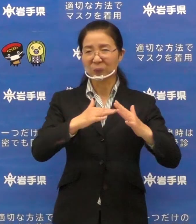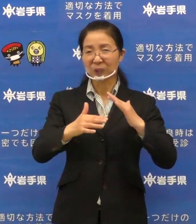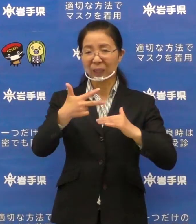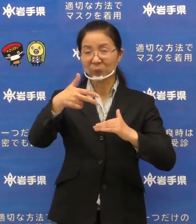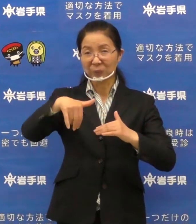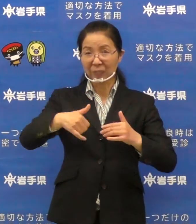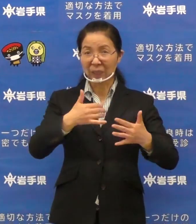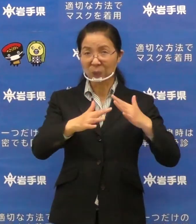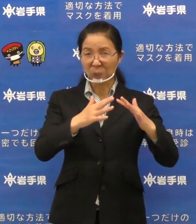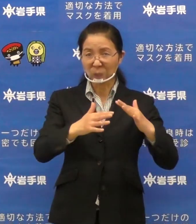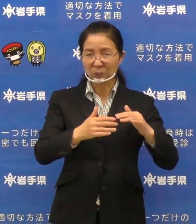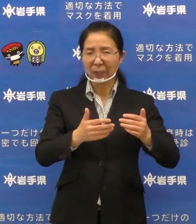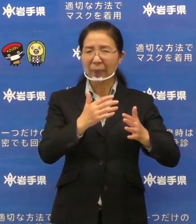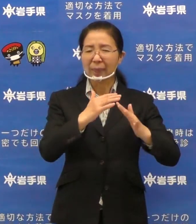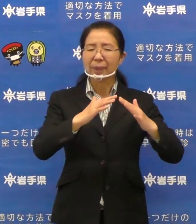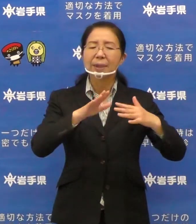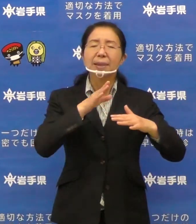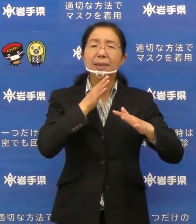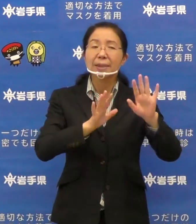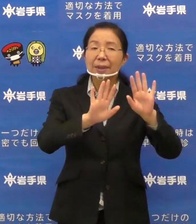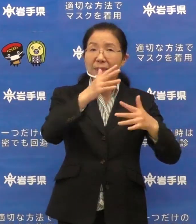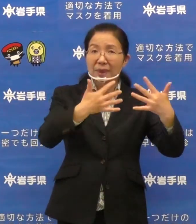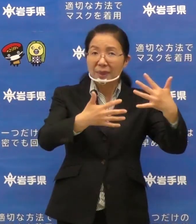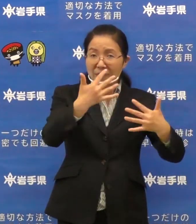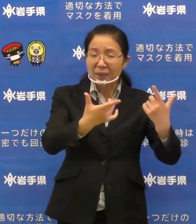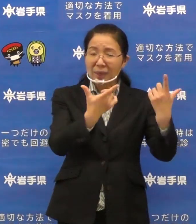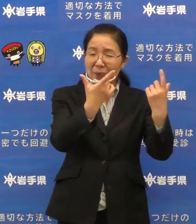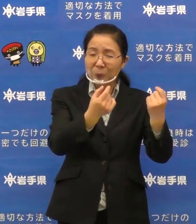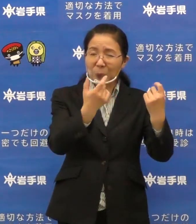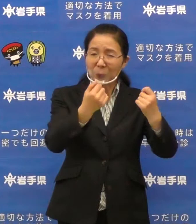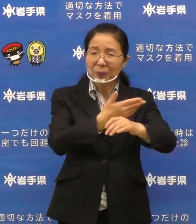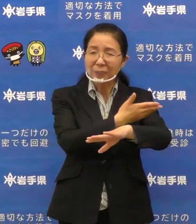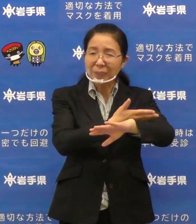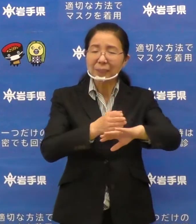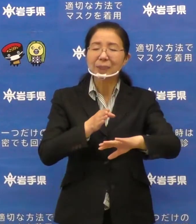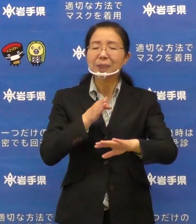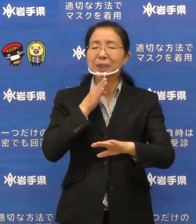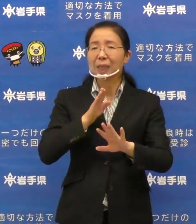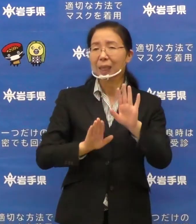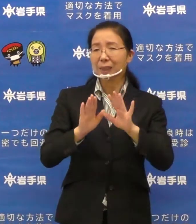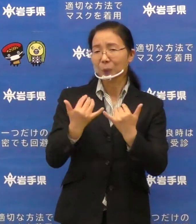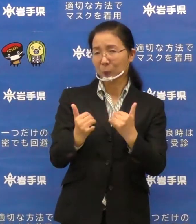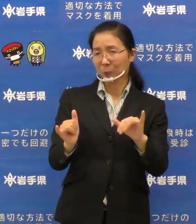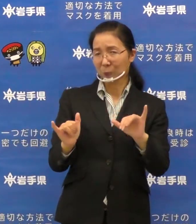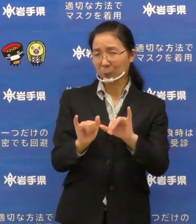は映画通りに現実がなればいいと思うんですけれども、